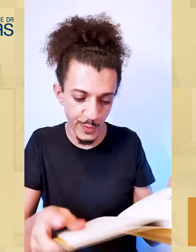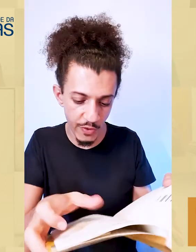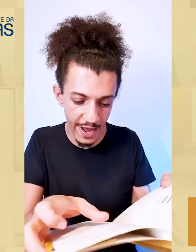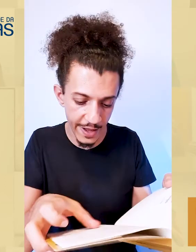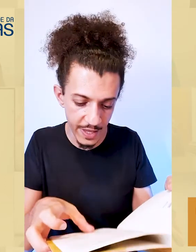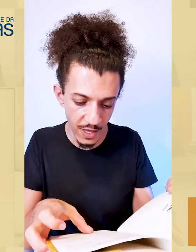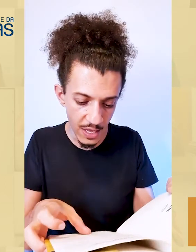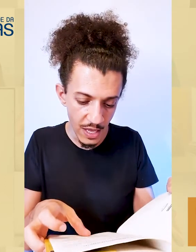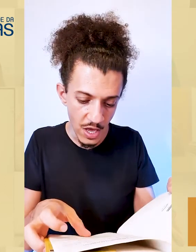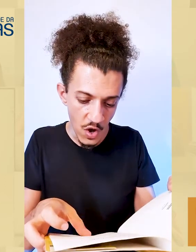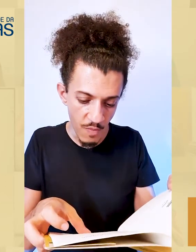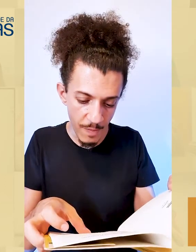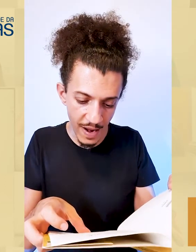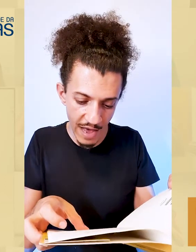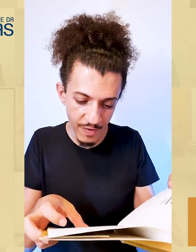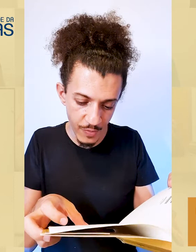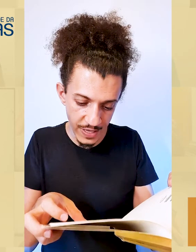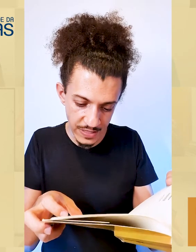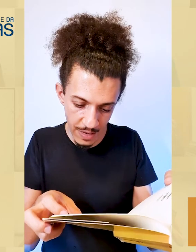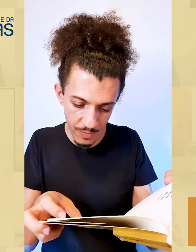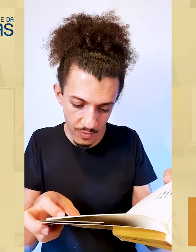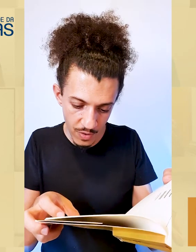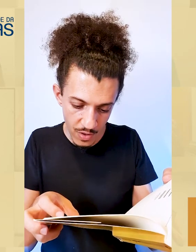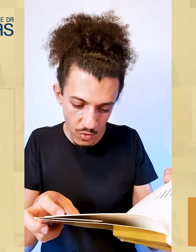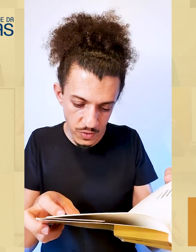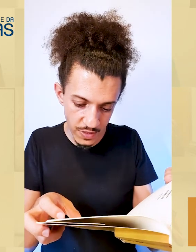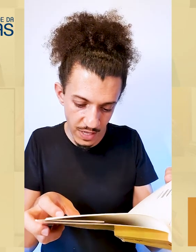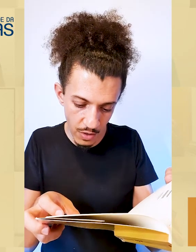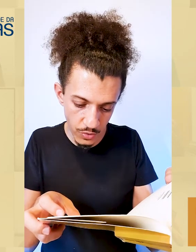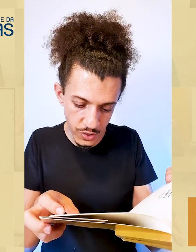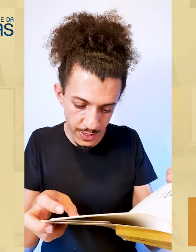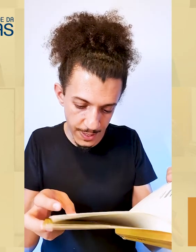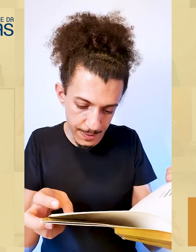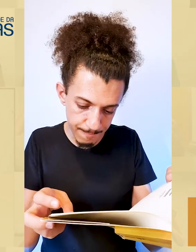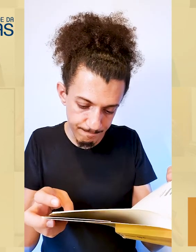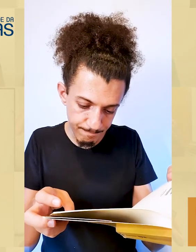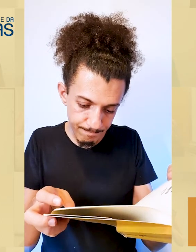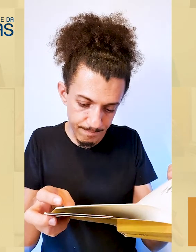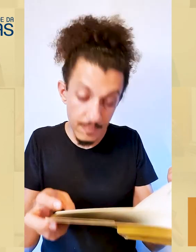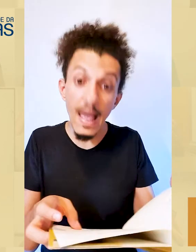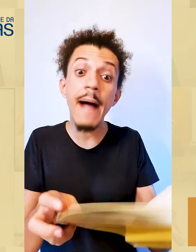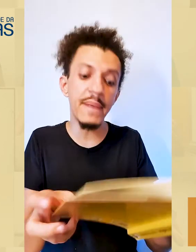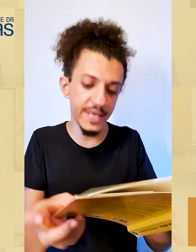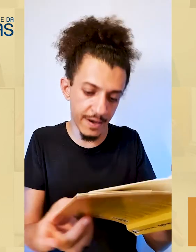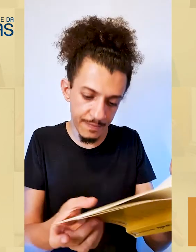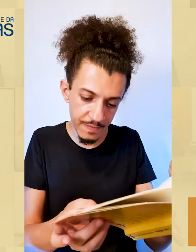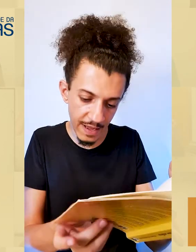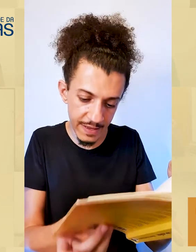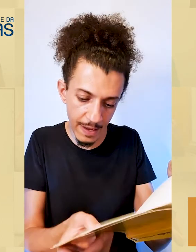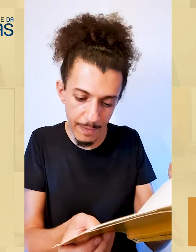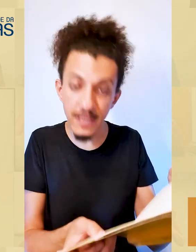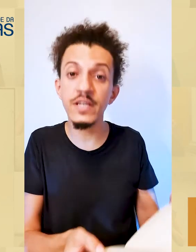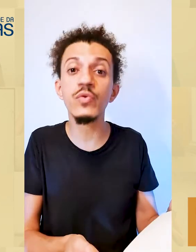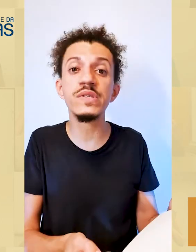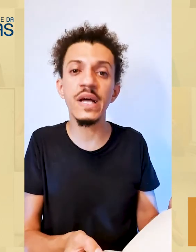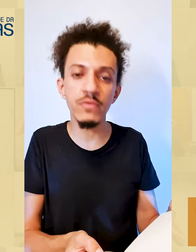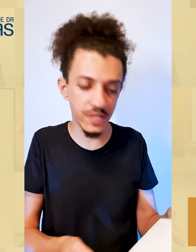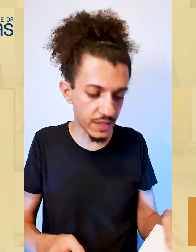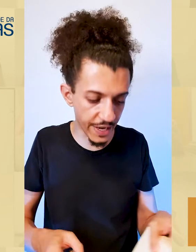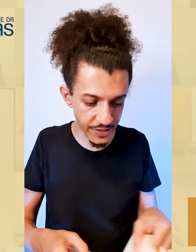pode procurar aqui uma palavra, por exemplo, o sinal de amanhã, está aqui na